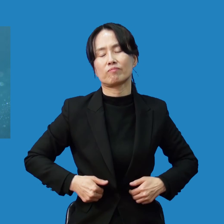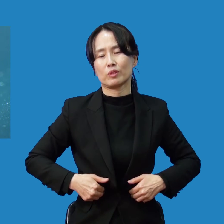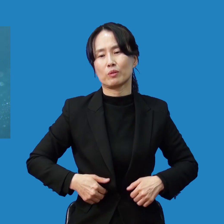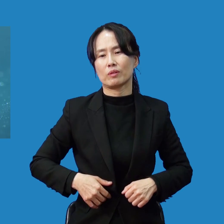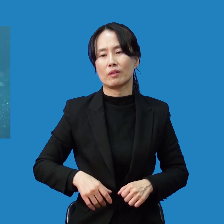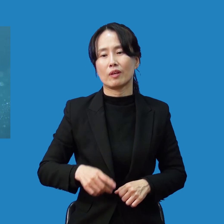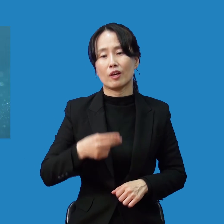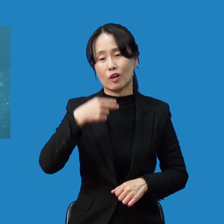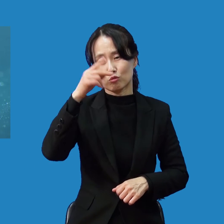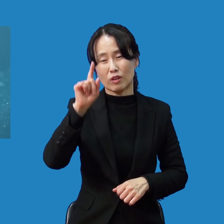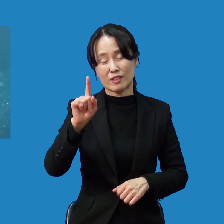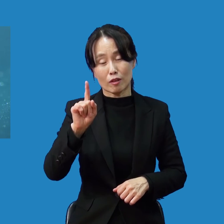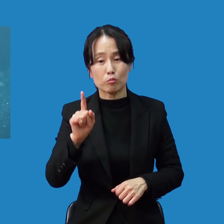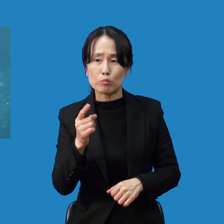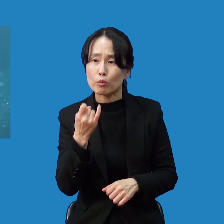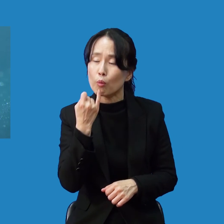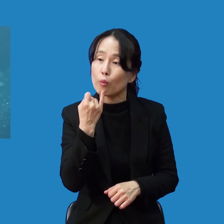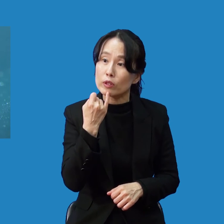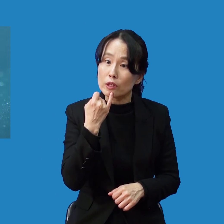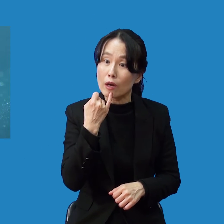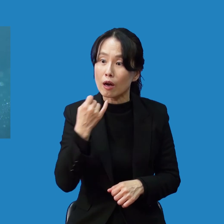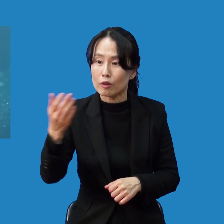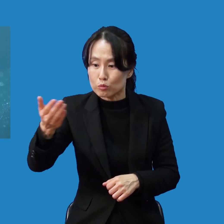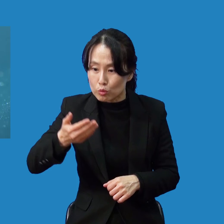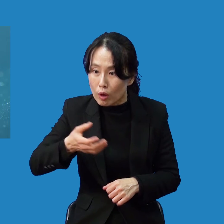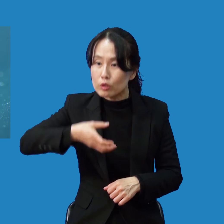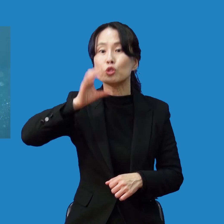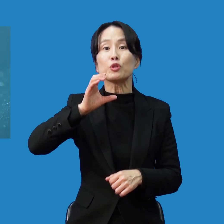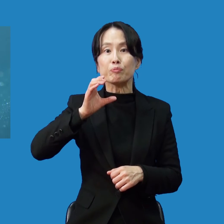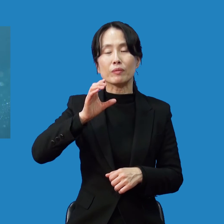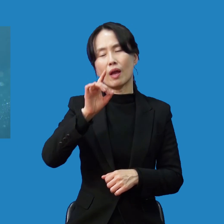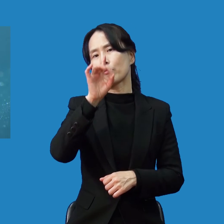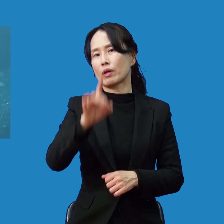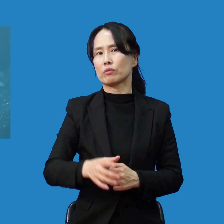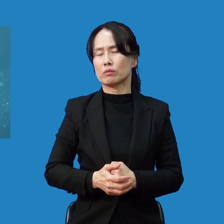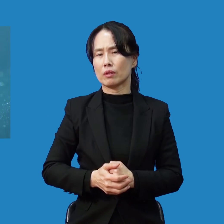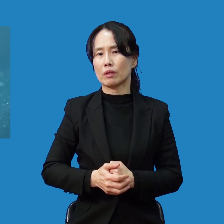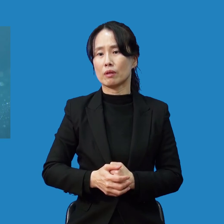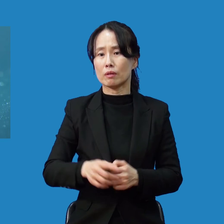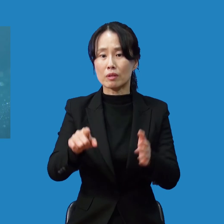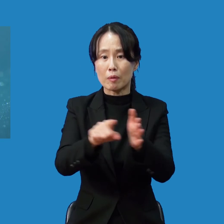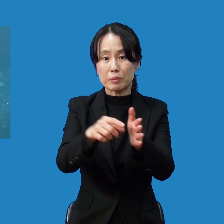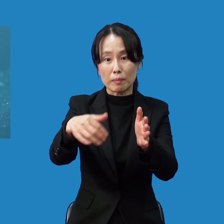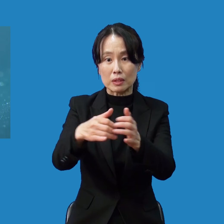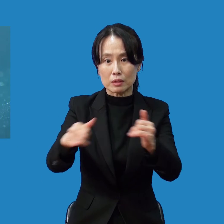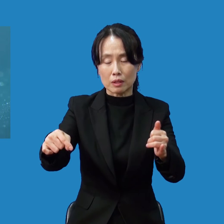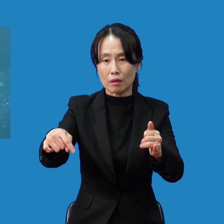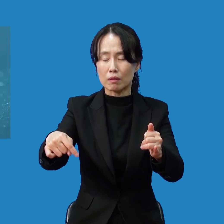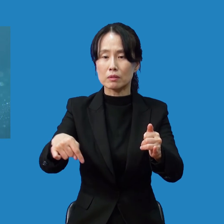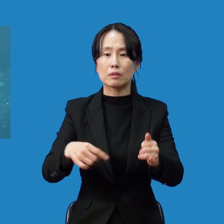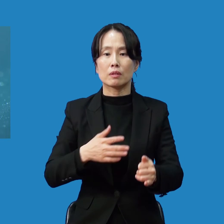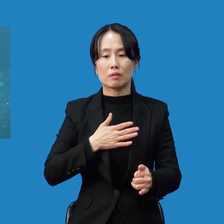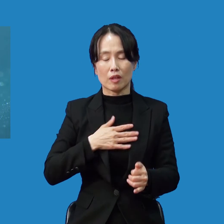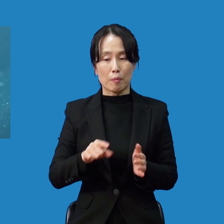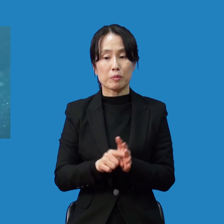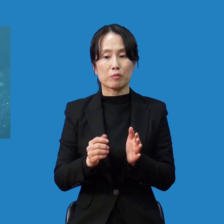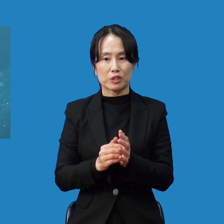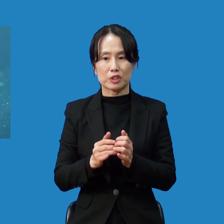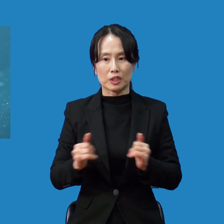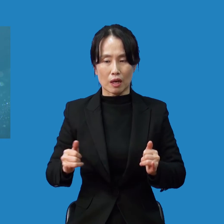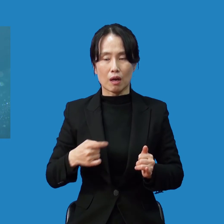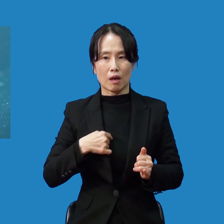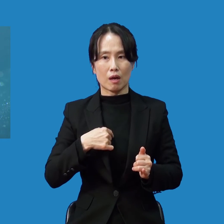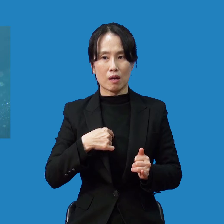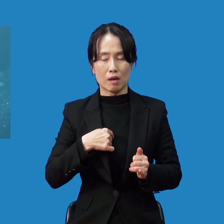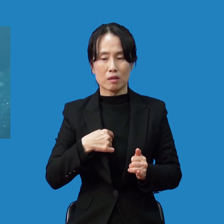아디아포라니까 하고 홀랑 마시면 안 됩니다. 지금 그 불신자들이 아디아포를 압니까? 모릅니다. 그냥 내가 한